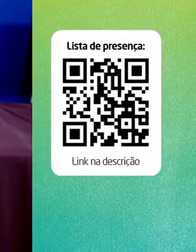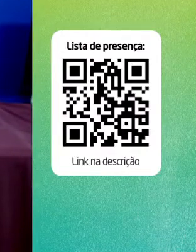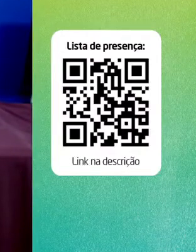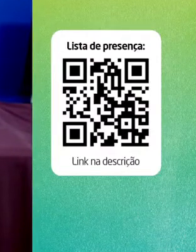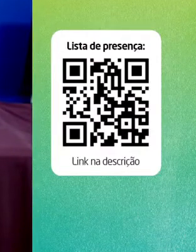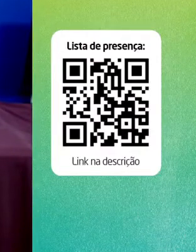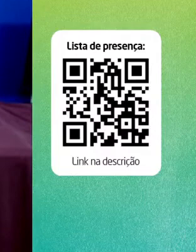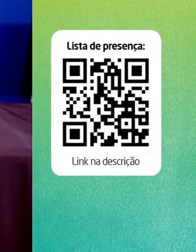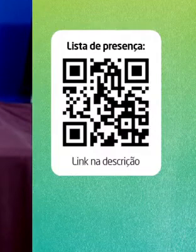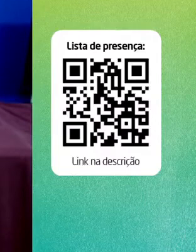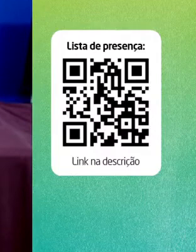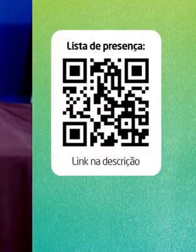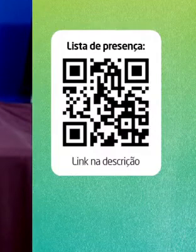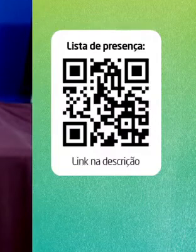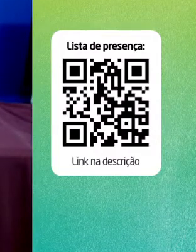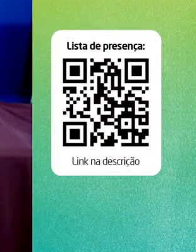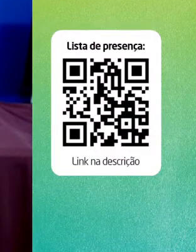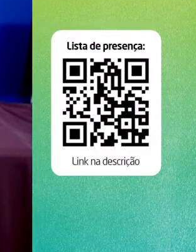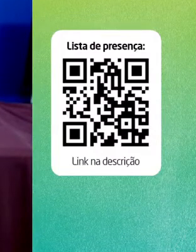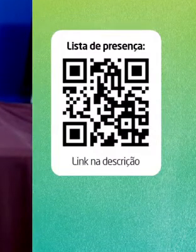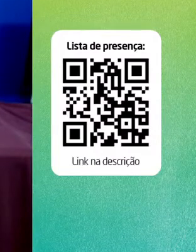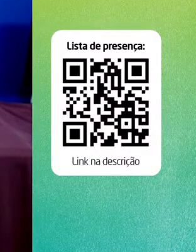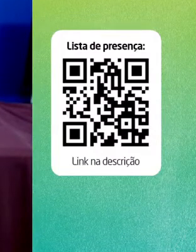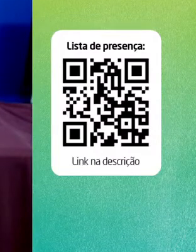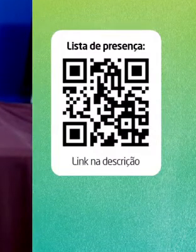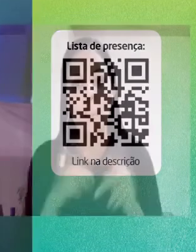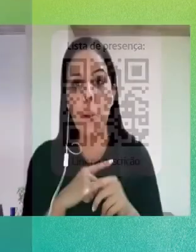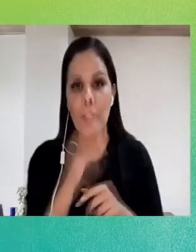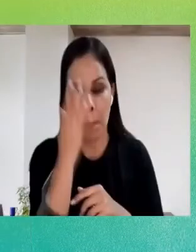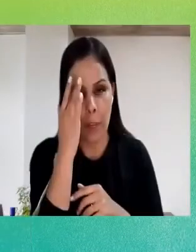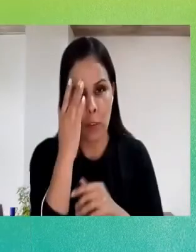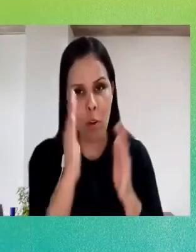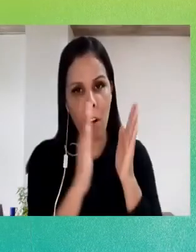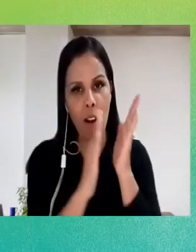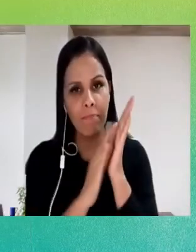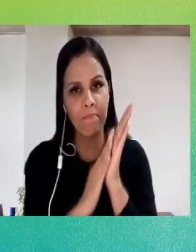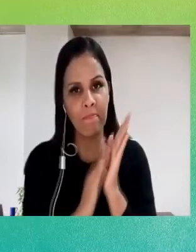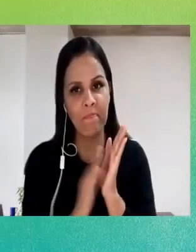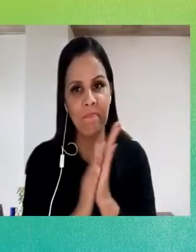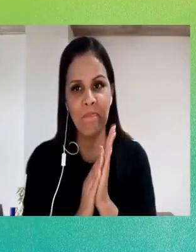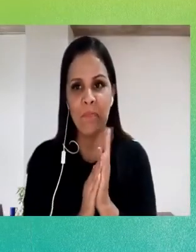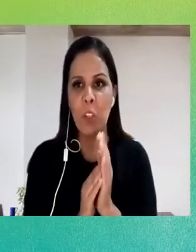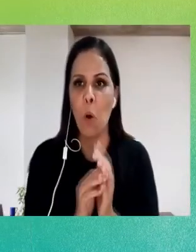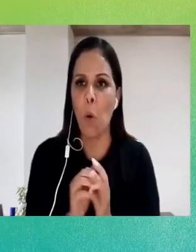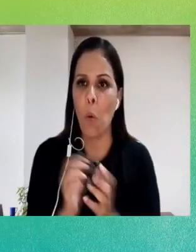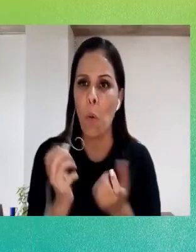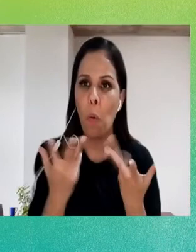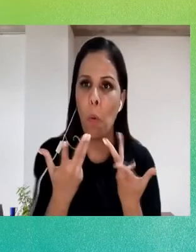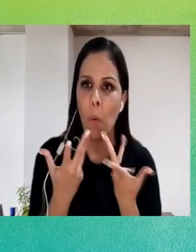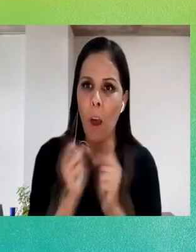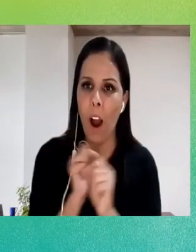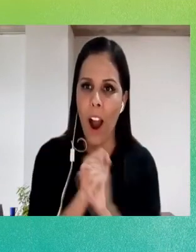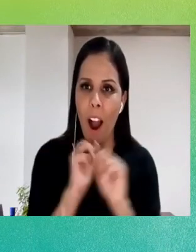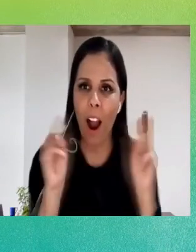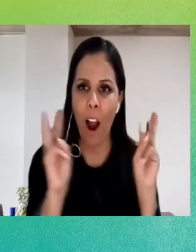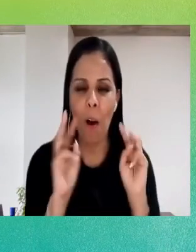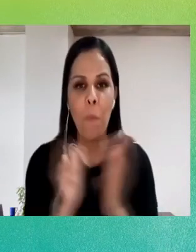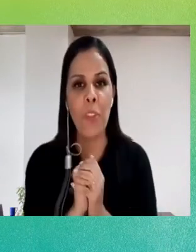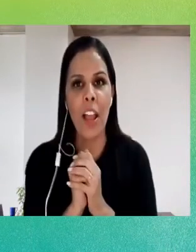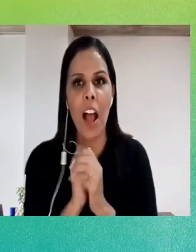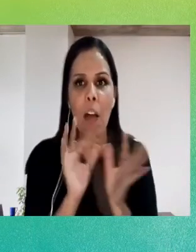Professora, aqui tem um elogio incrível. O pouco tempo que passei aqui